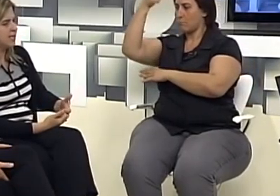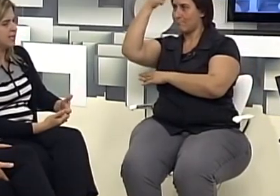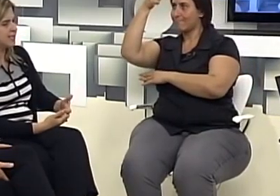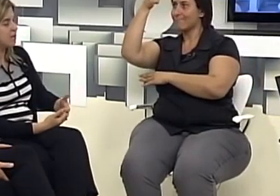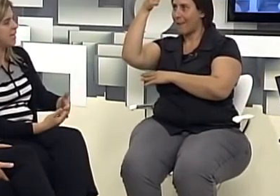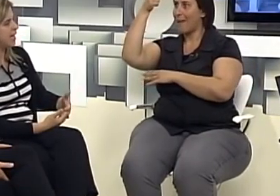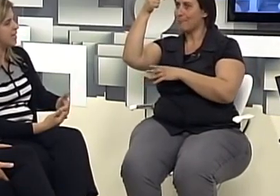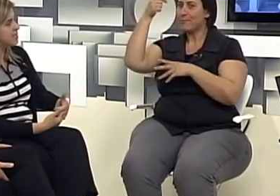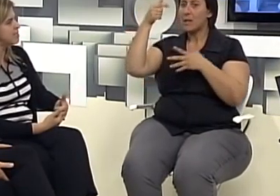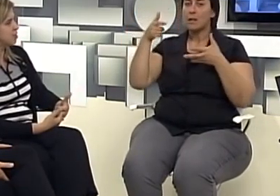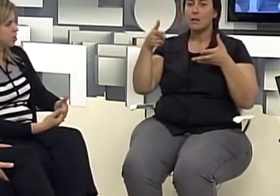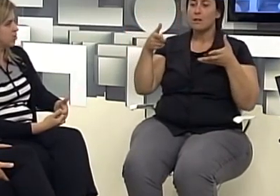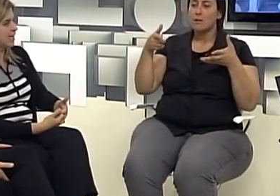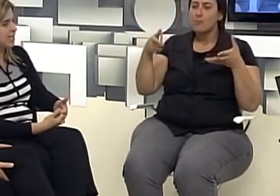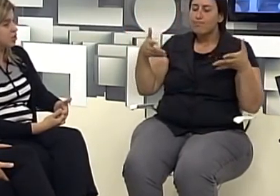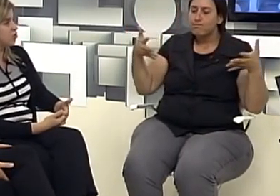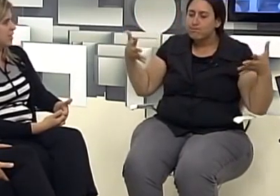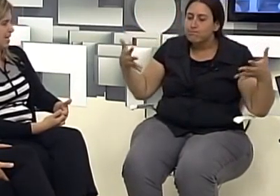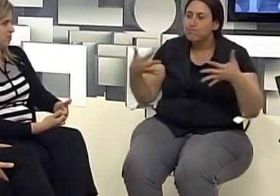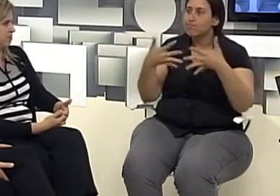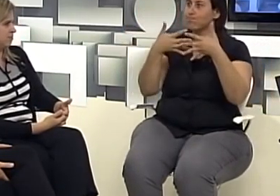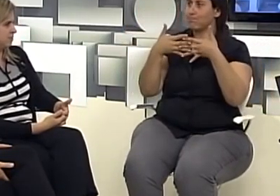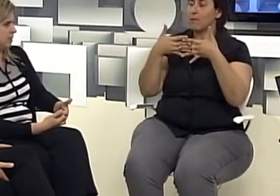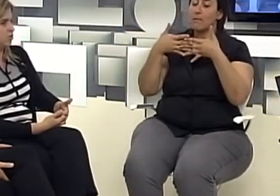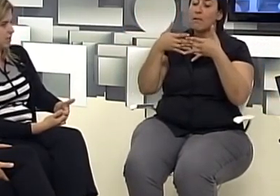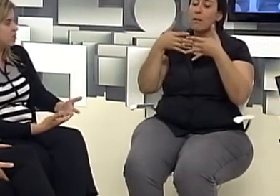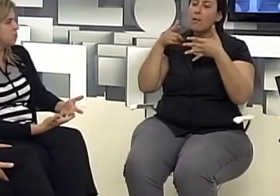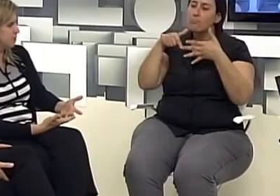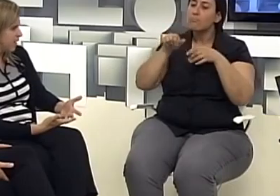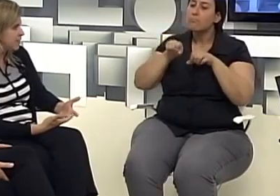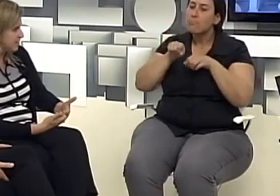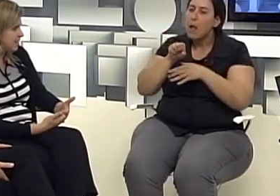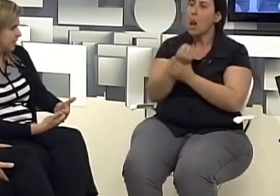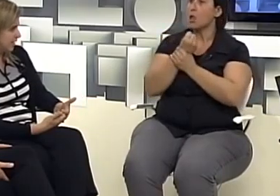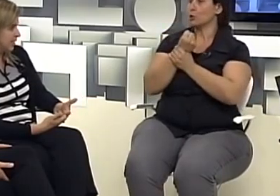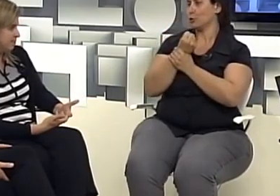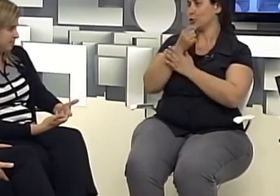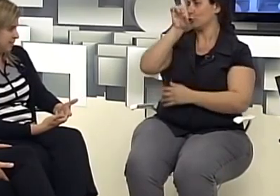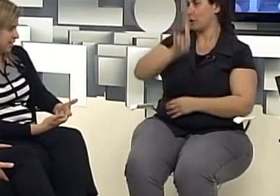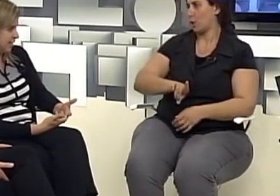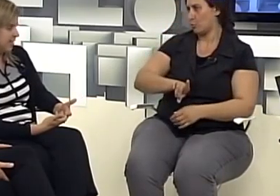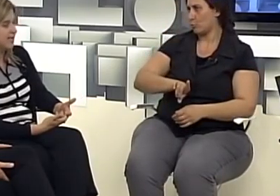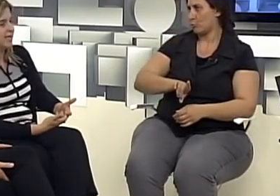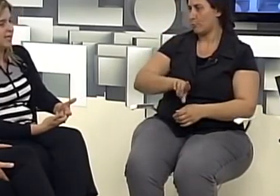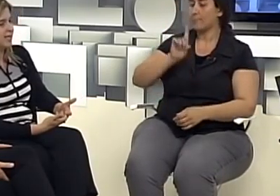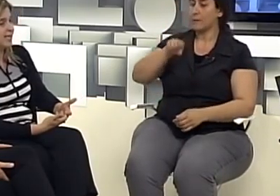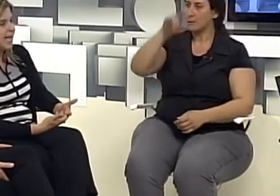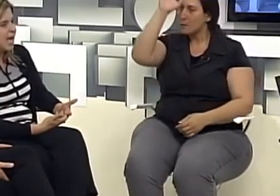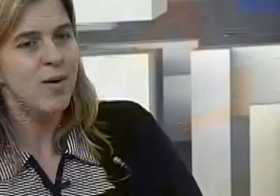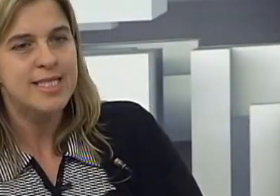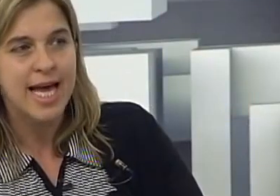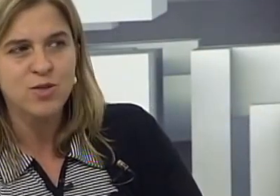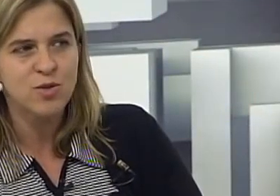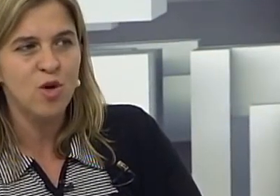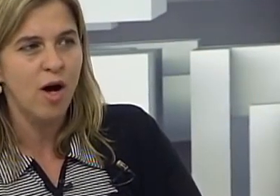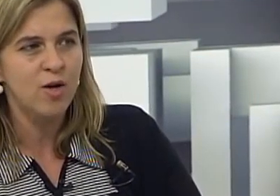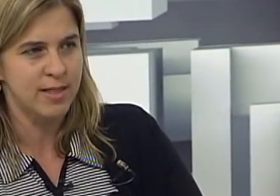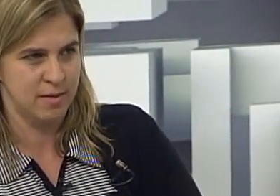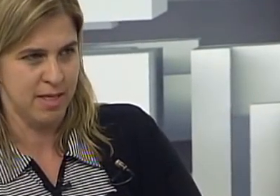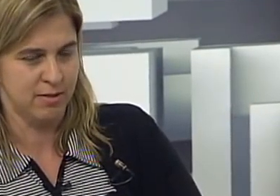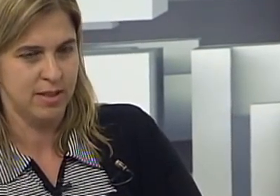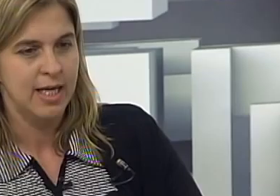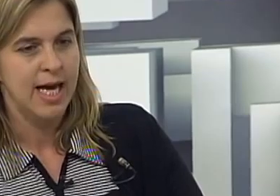e trabalhar nesse sentido da garantia do direito. Direito primeiro da cidadania, né, que é o acesso à